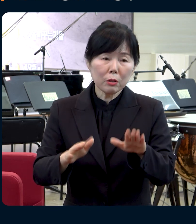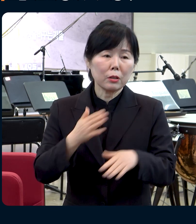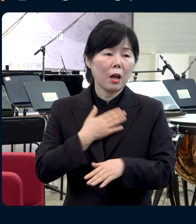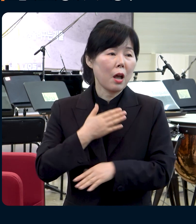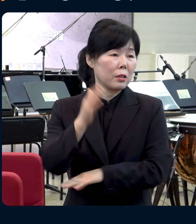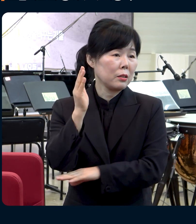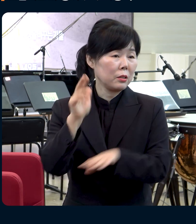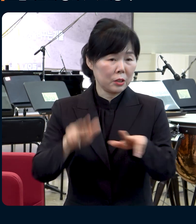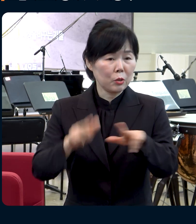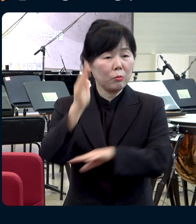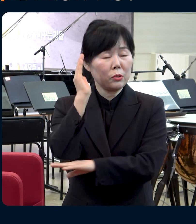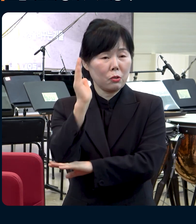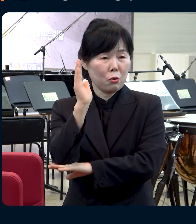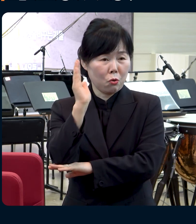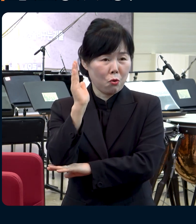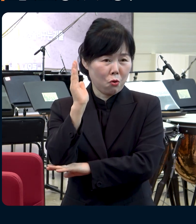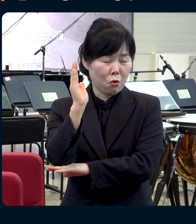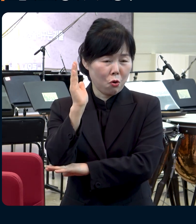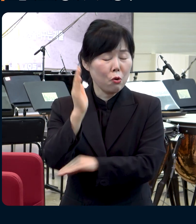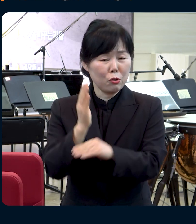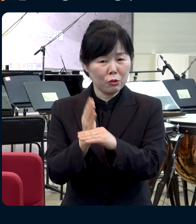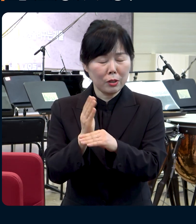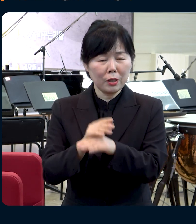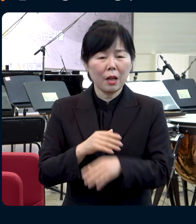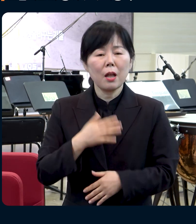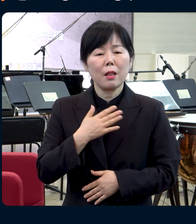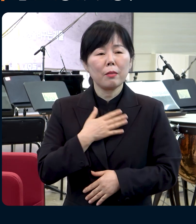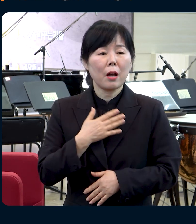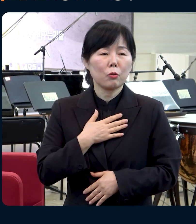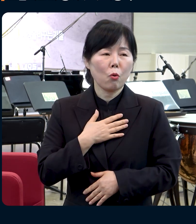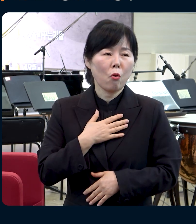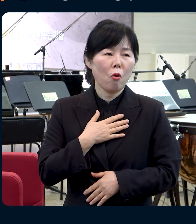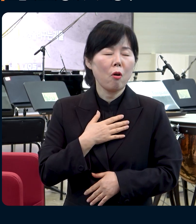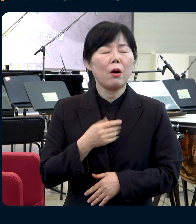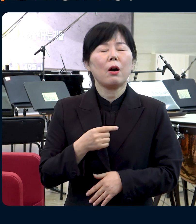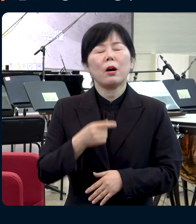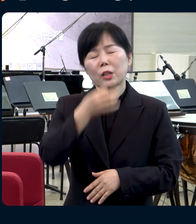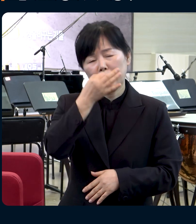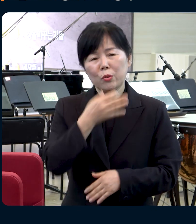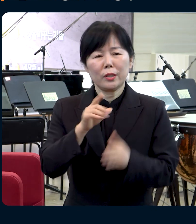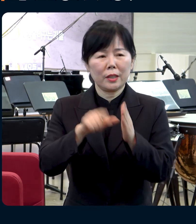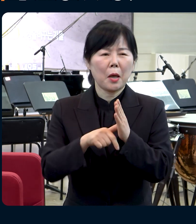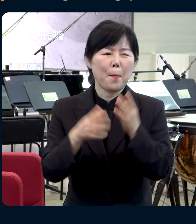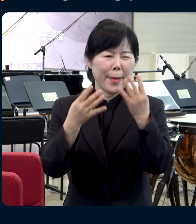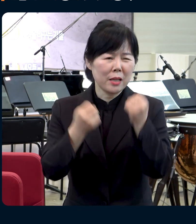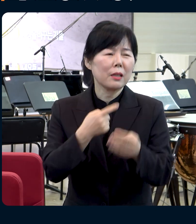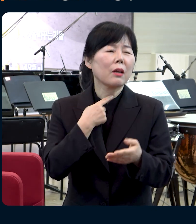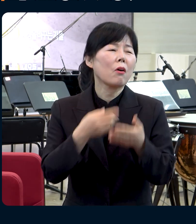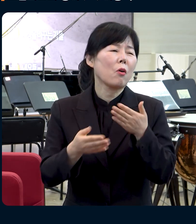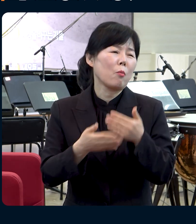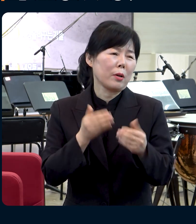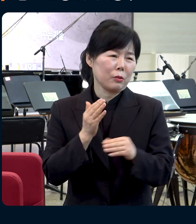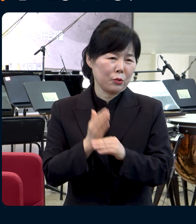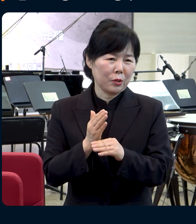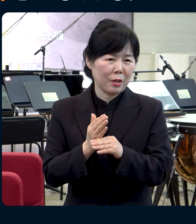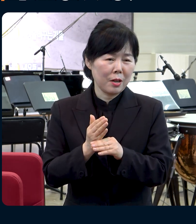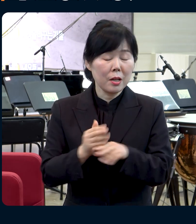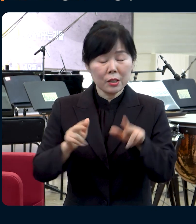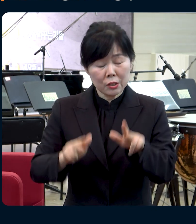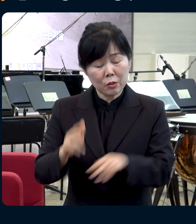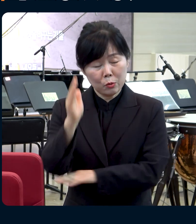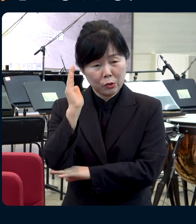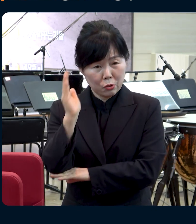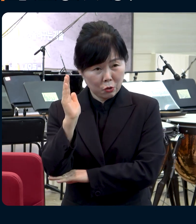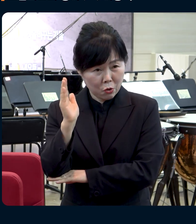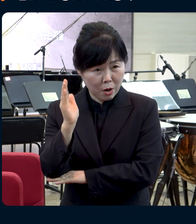저의 삶 가운데서도 참 마음이 내려앉고 힘든 그런 순간이 있습니다. 여러분, 제가 이 자리에서 말씀을 전하고 또한